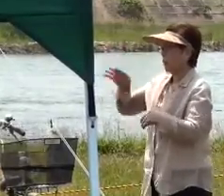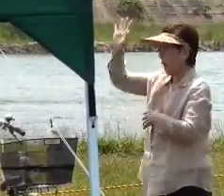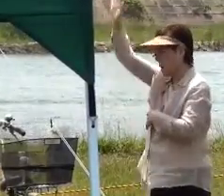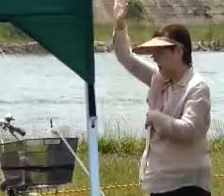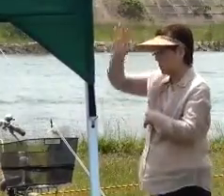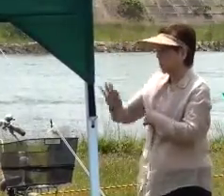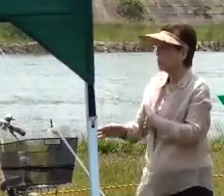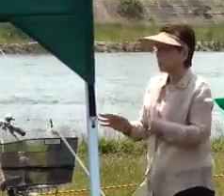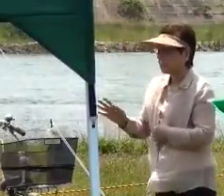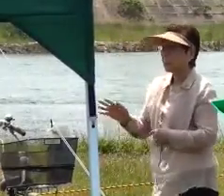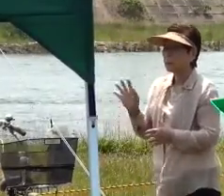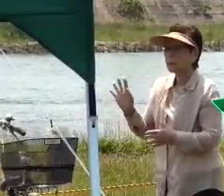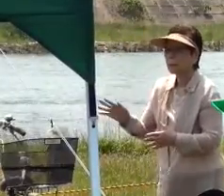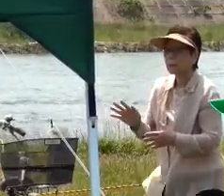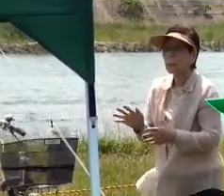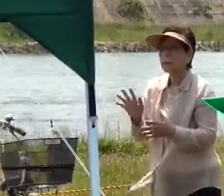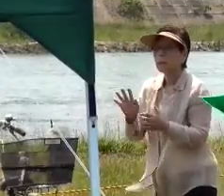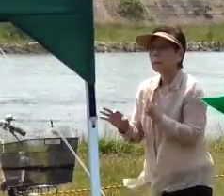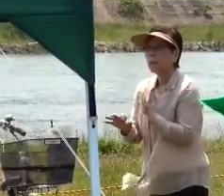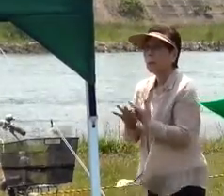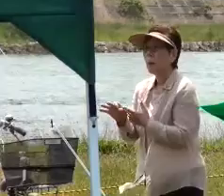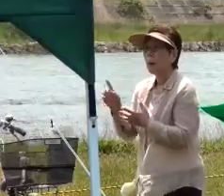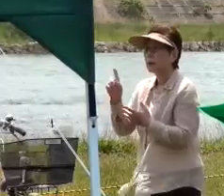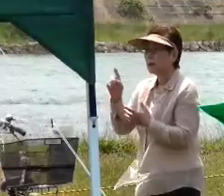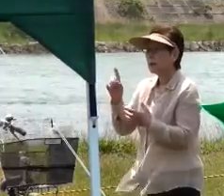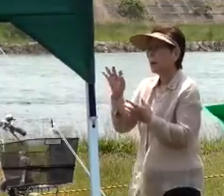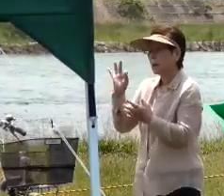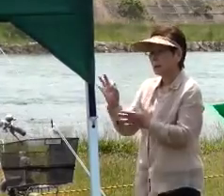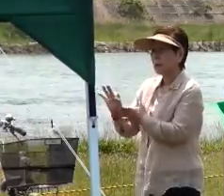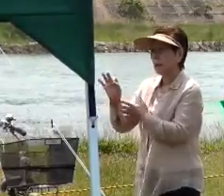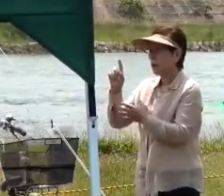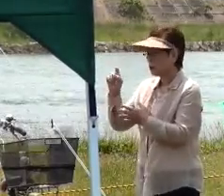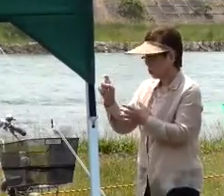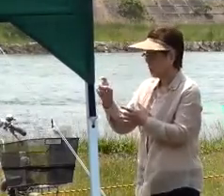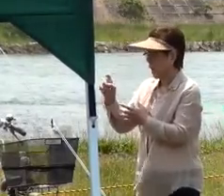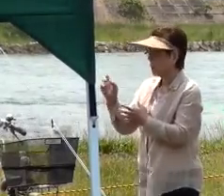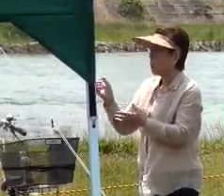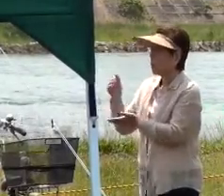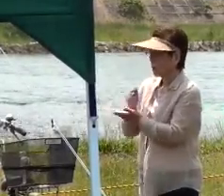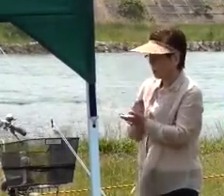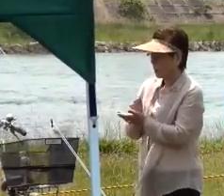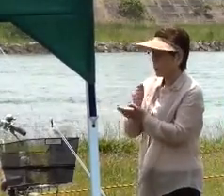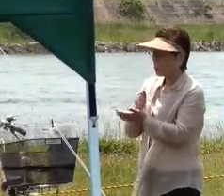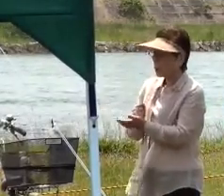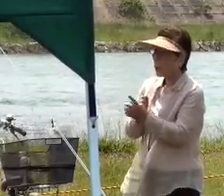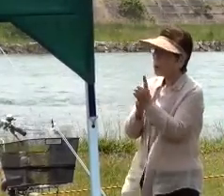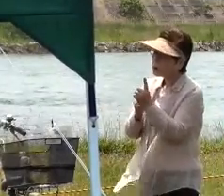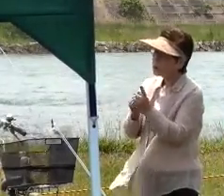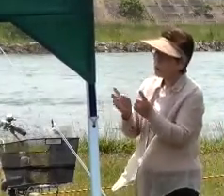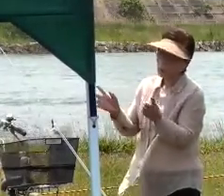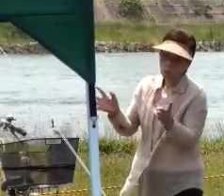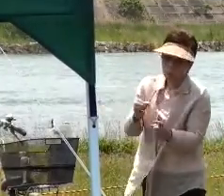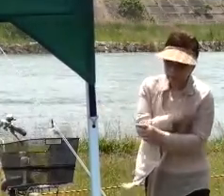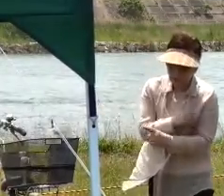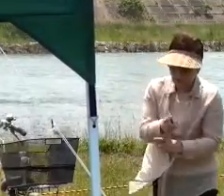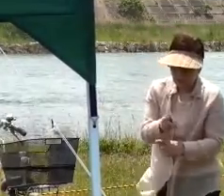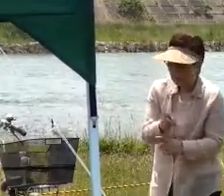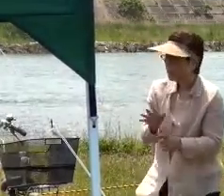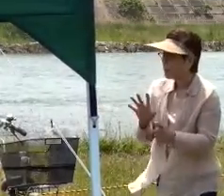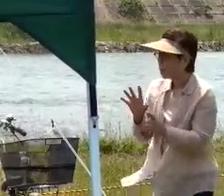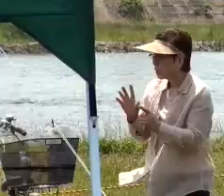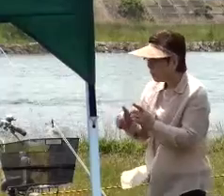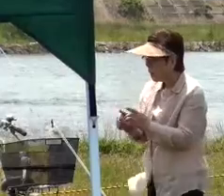あるいはドラクメ銀貨を10枚持っている女がいて、その1枚をなくしたとすれば、灯火を